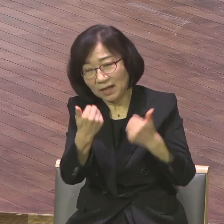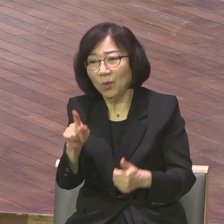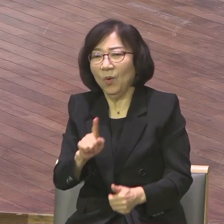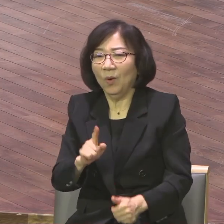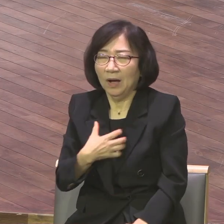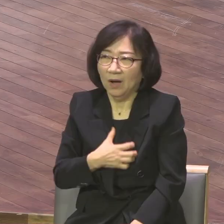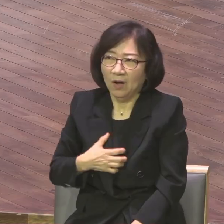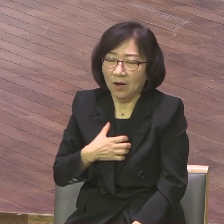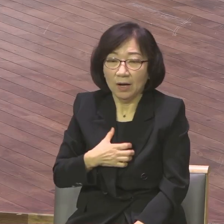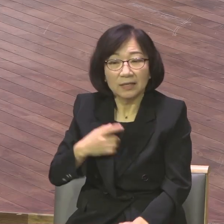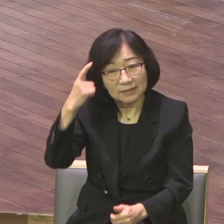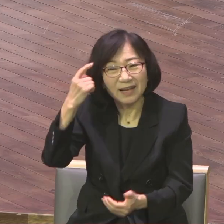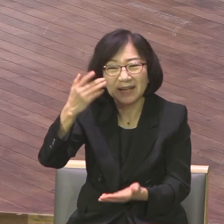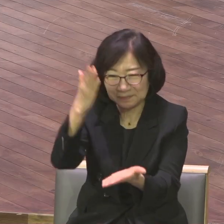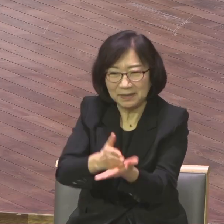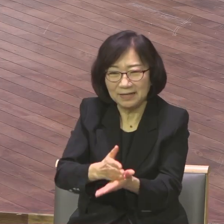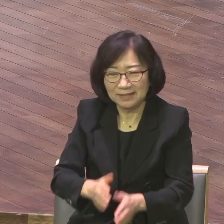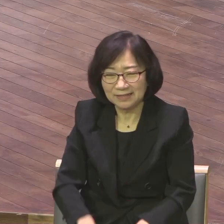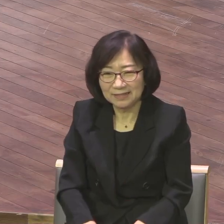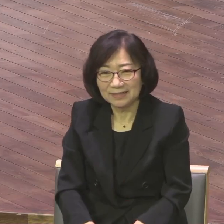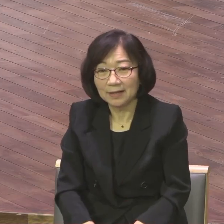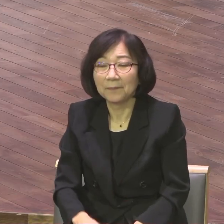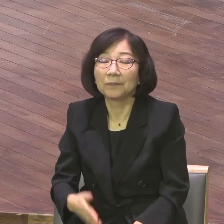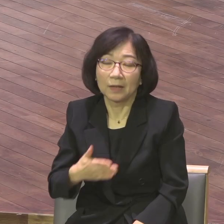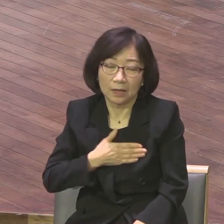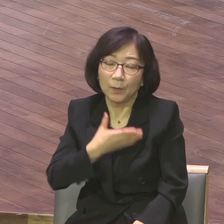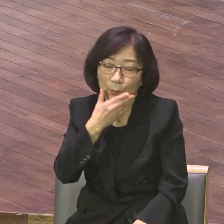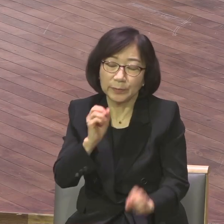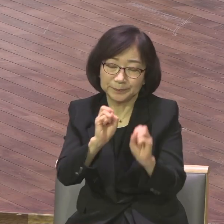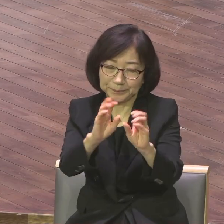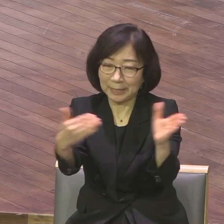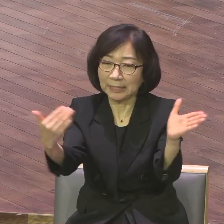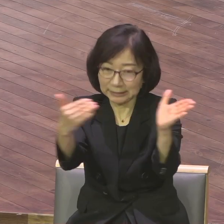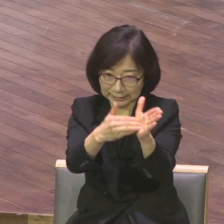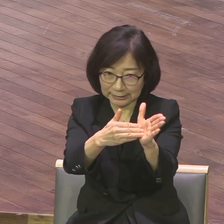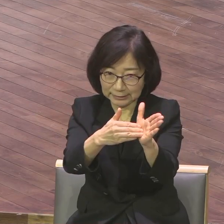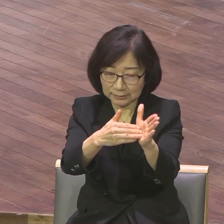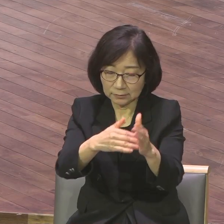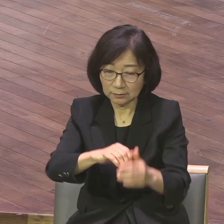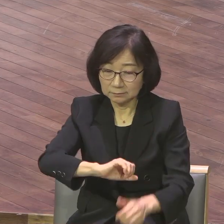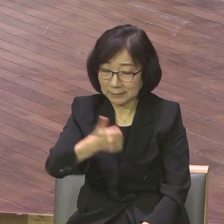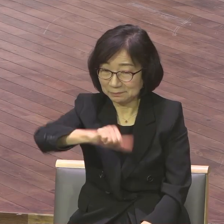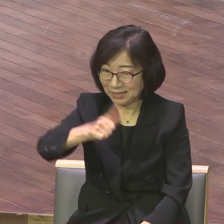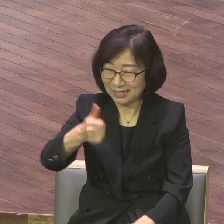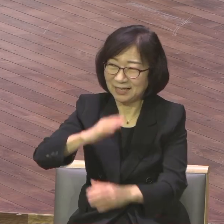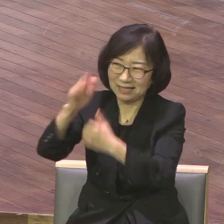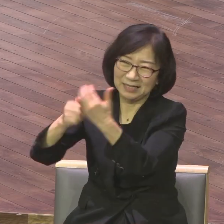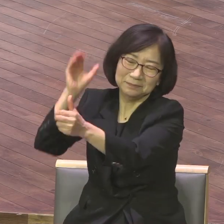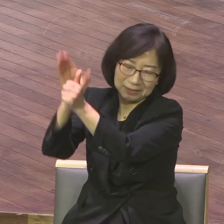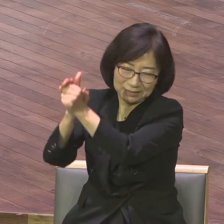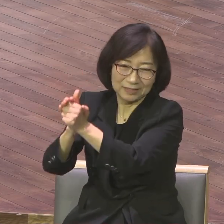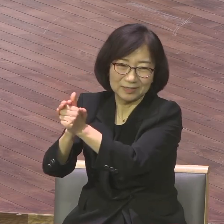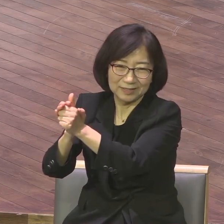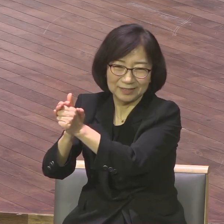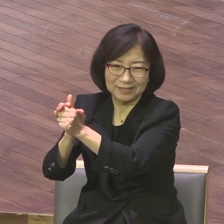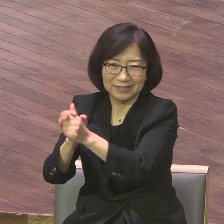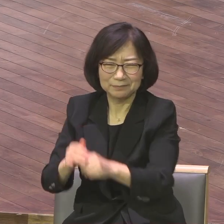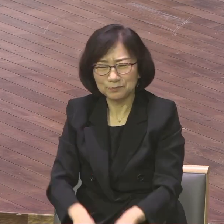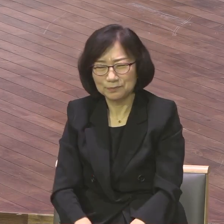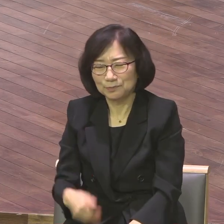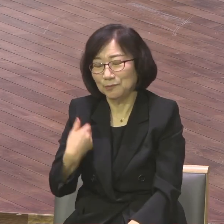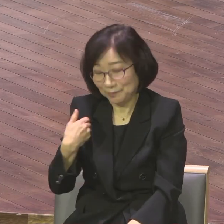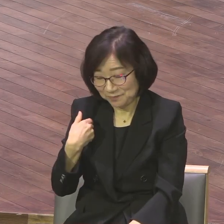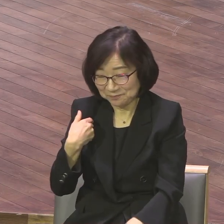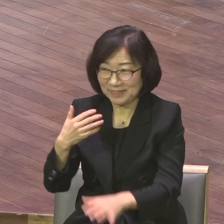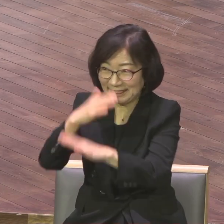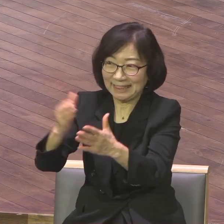거 없습니다. 결과에 대해서 나는 책임이 없어. 나는 전했을 뿐이야. 나머지는 하나님 알아서 하십시오. 모든 것은요